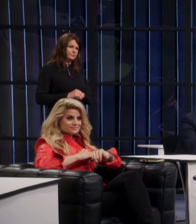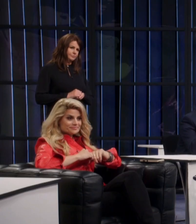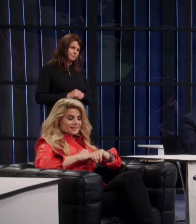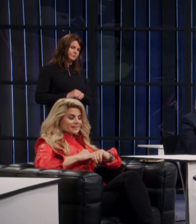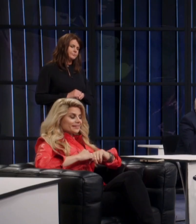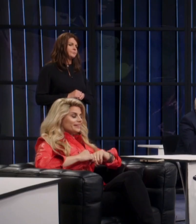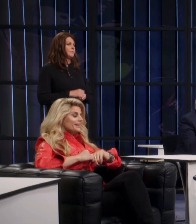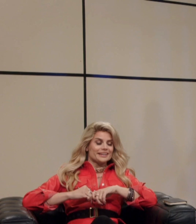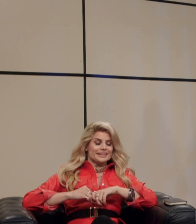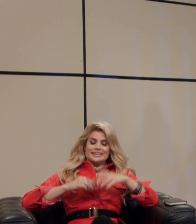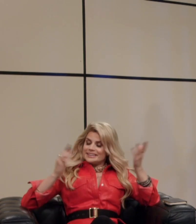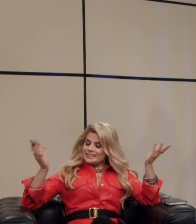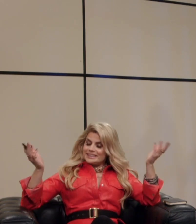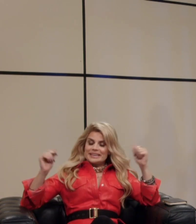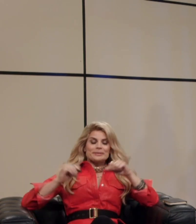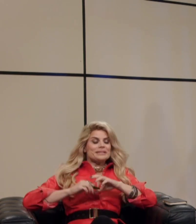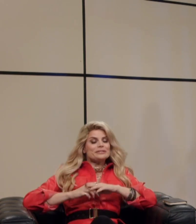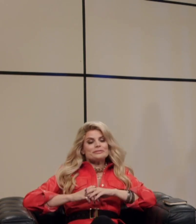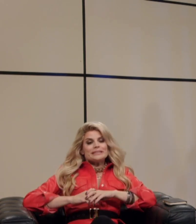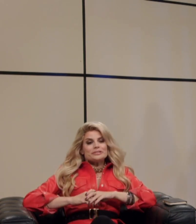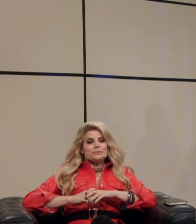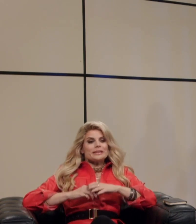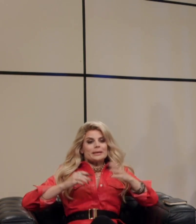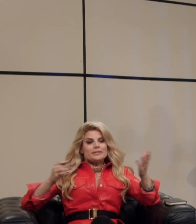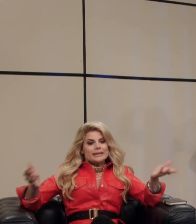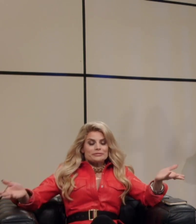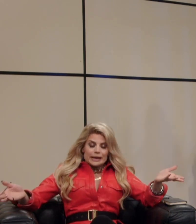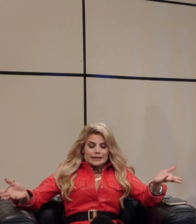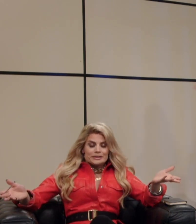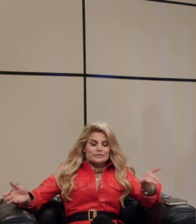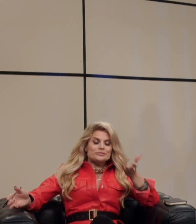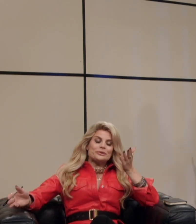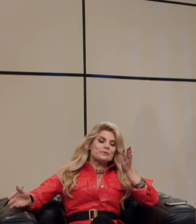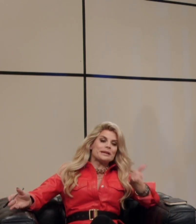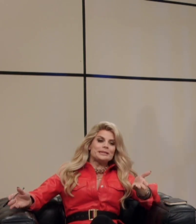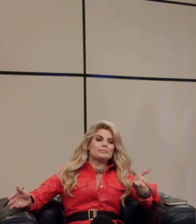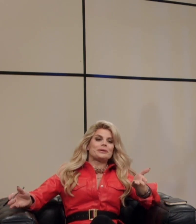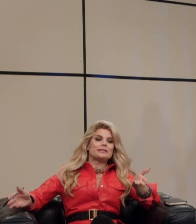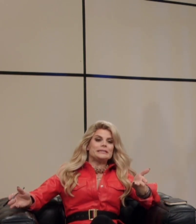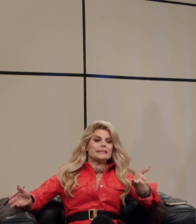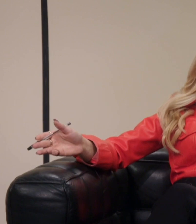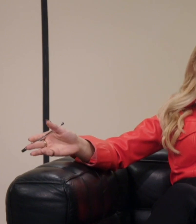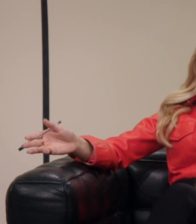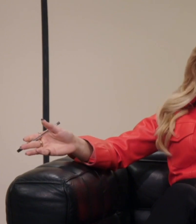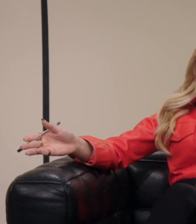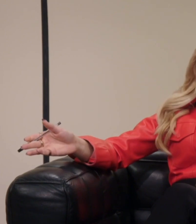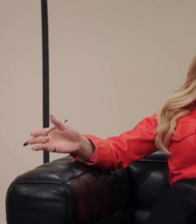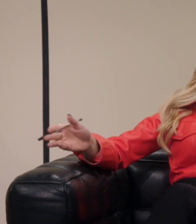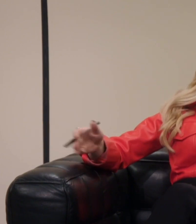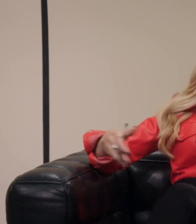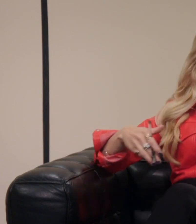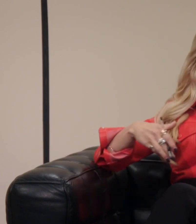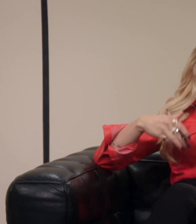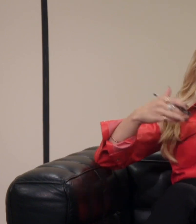Nou, u zag dus dat er duidelijk een... Ja, meneer Van Diesel, ik heb meteen een vraagje, want zo'n konijnenpak is geen fashion,